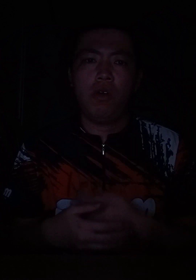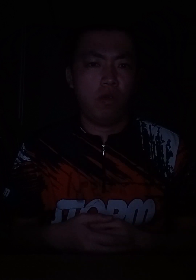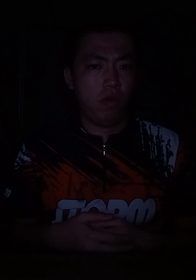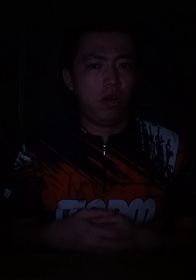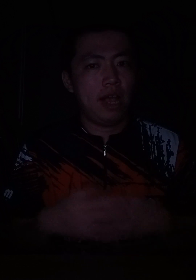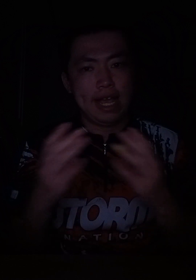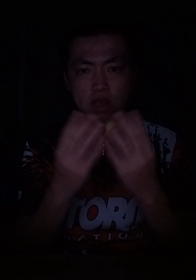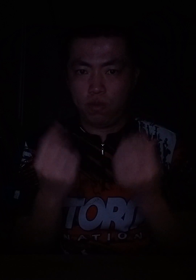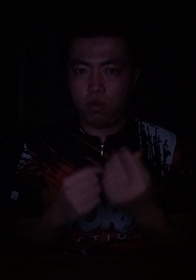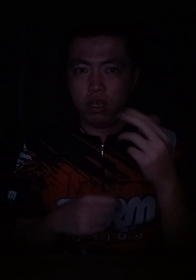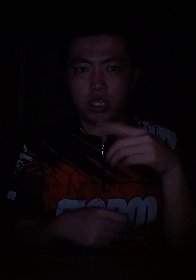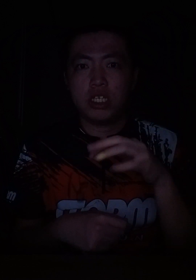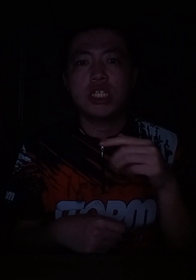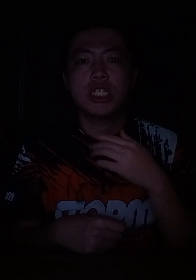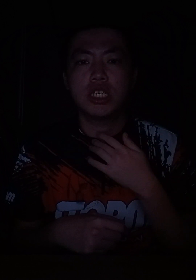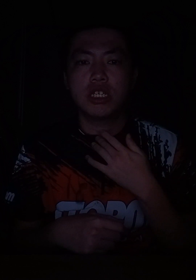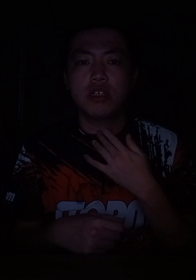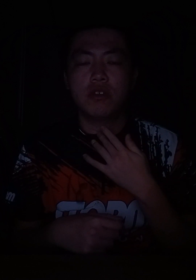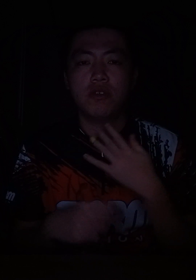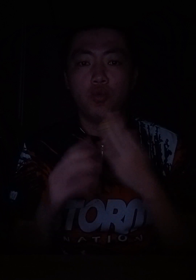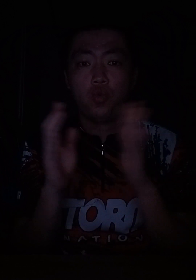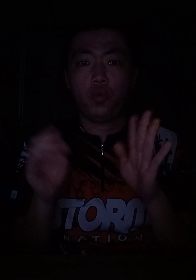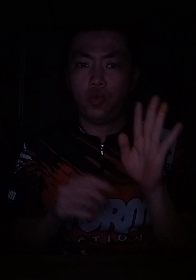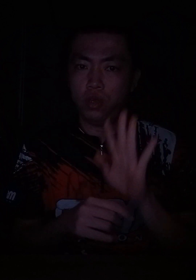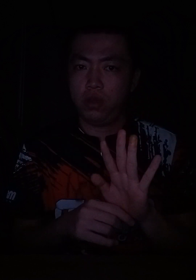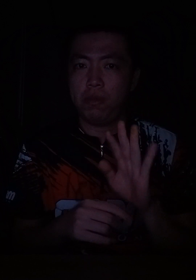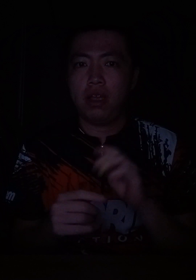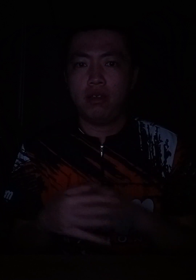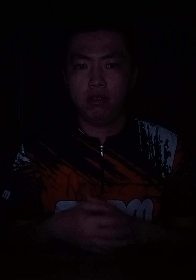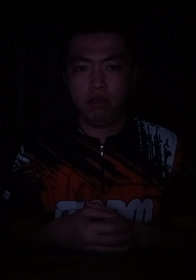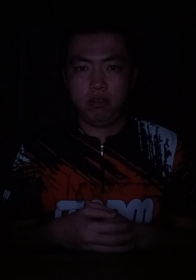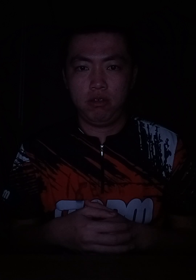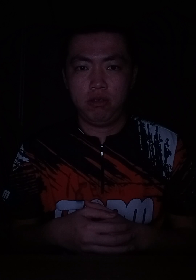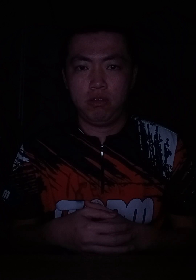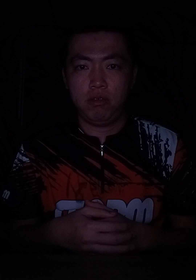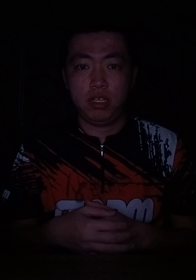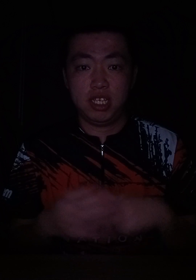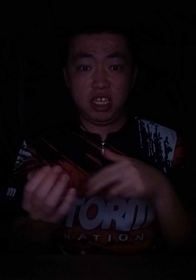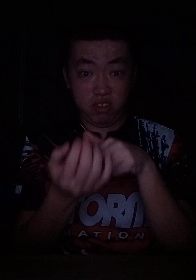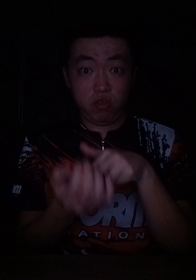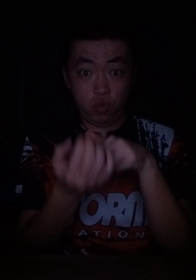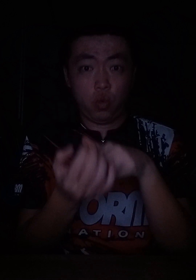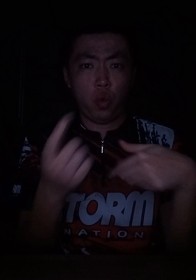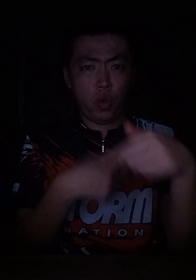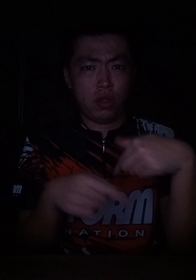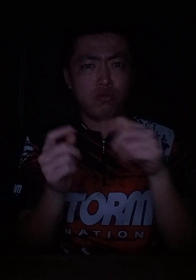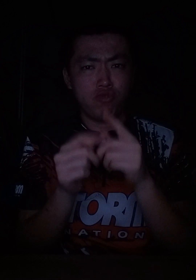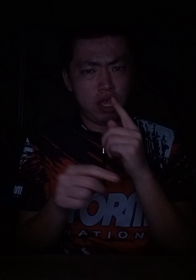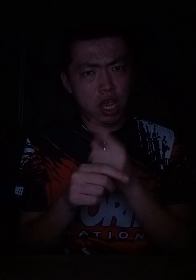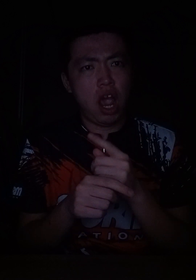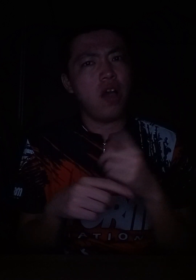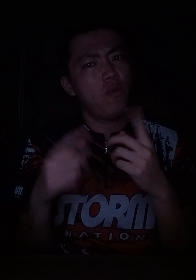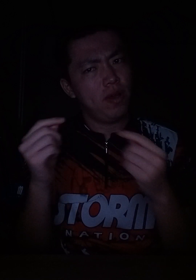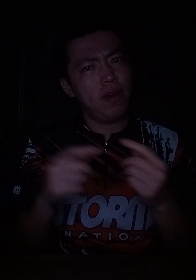경찰과 안전보건공단은 내일 정확한 사고 경위를 조사합니다. 승강기 오작동뿐 아니라 관리사무소가